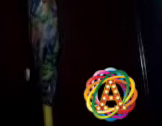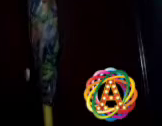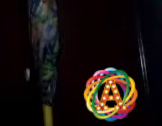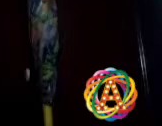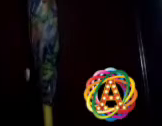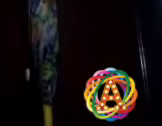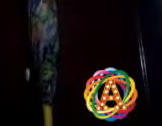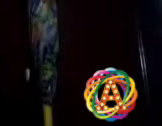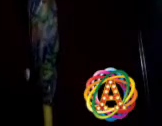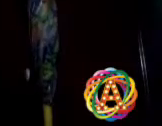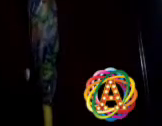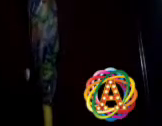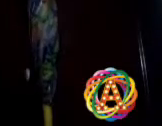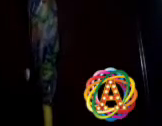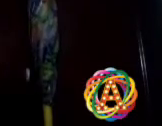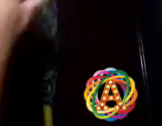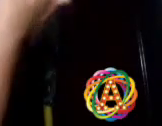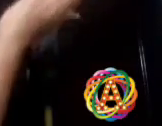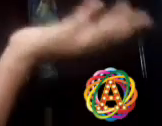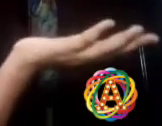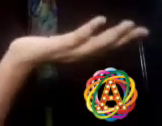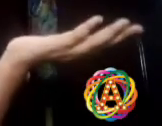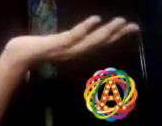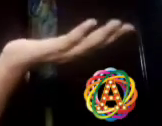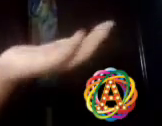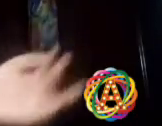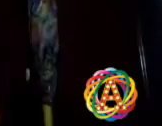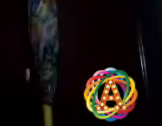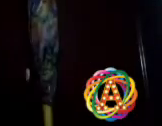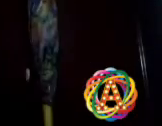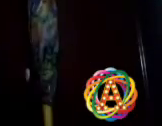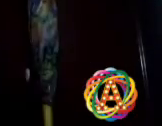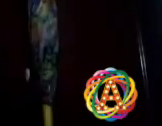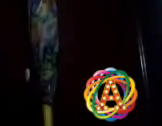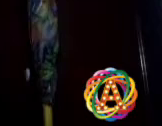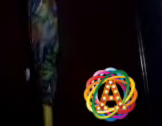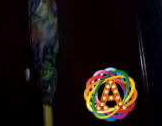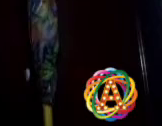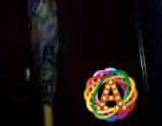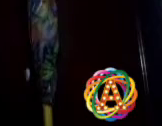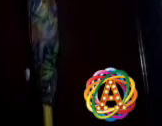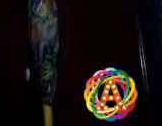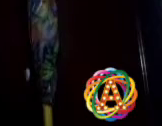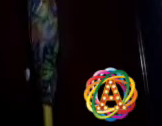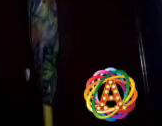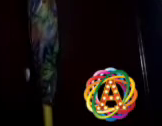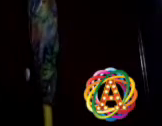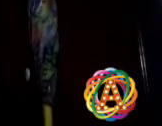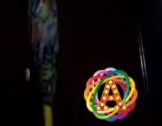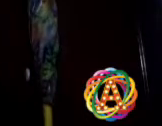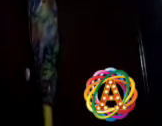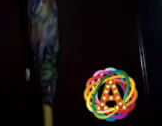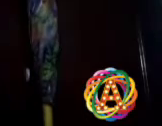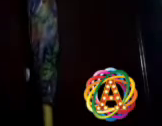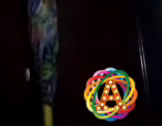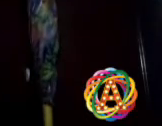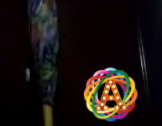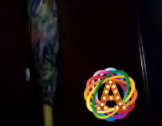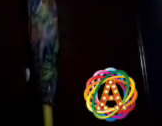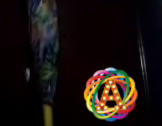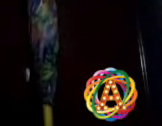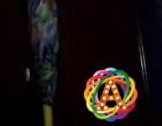amanhã nós teremos uma missa aos meio-dia e às 15h. Pode ser